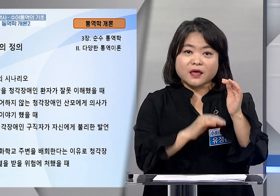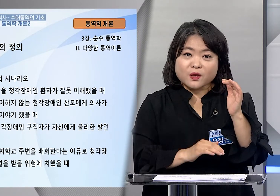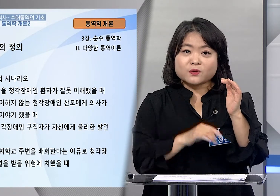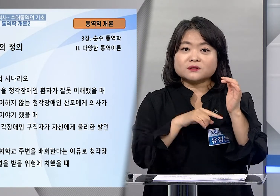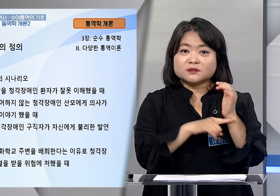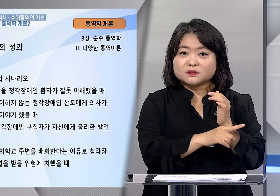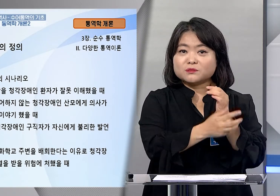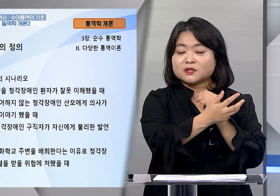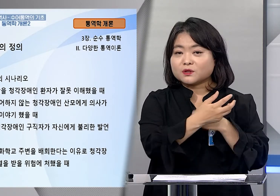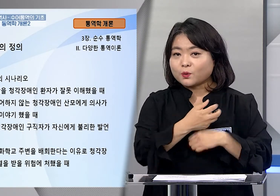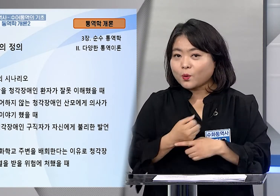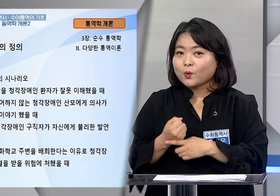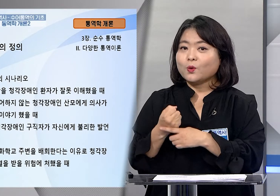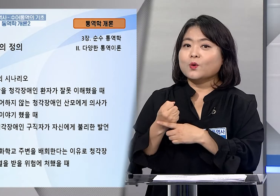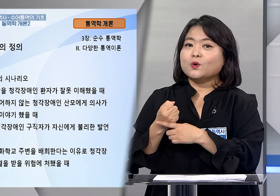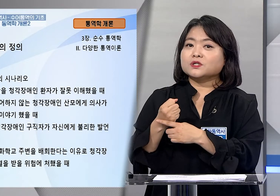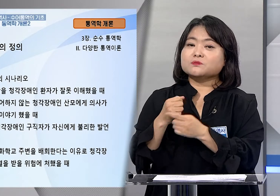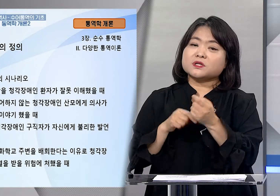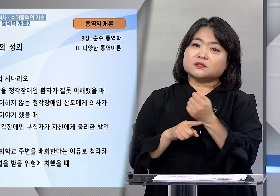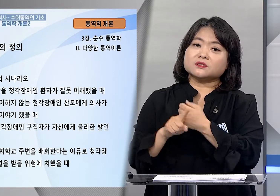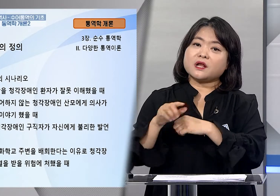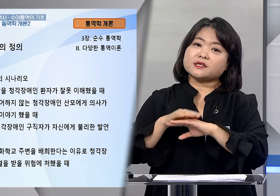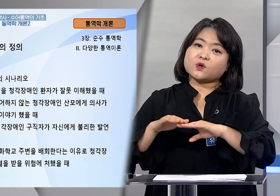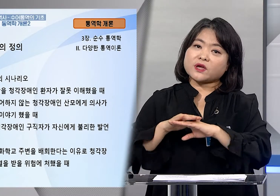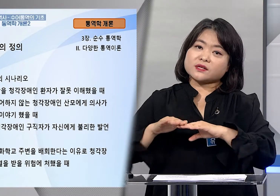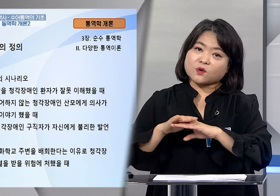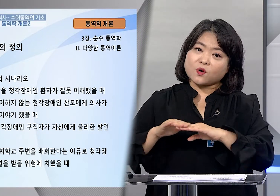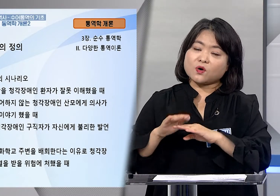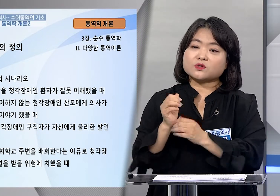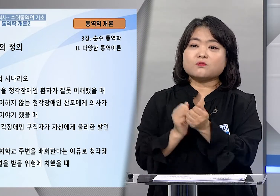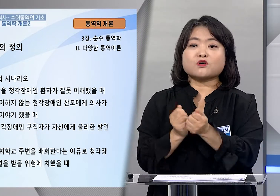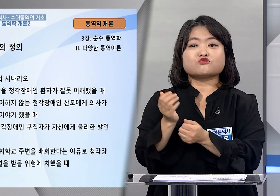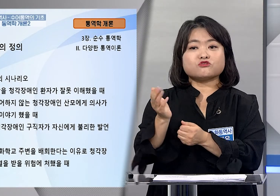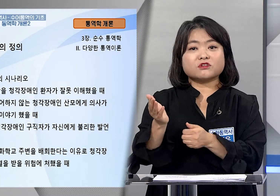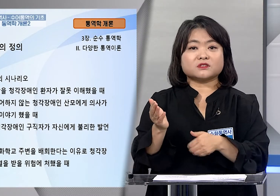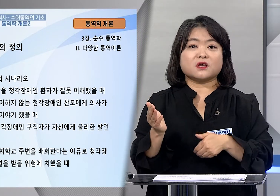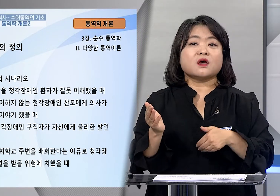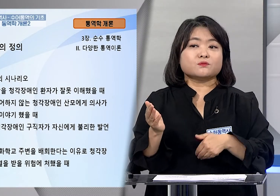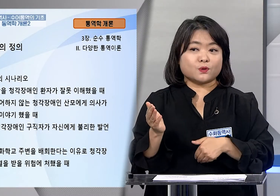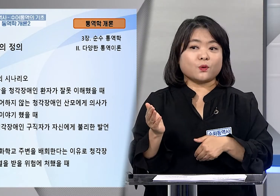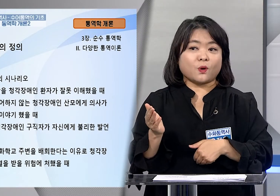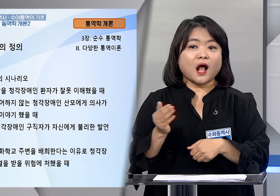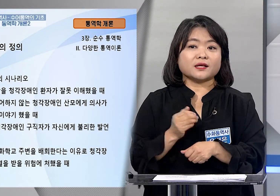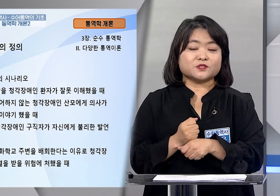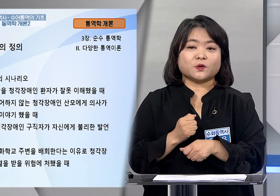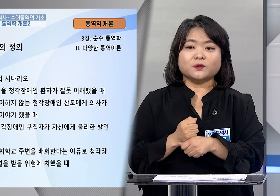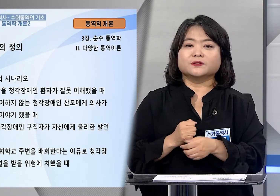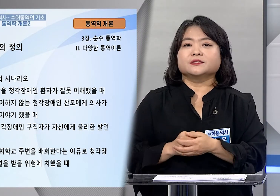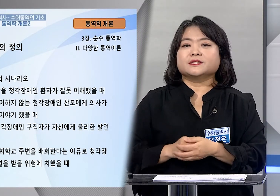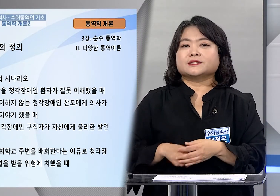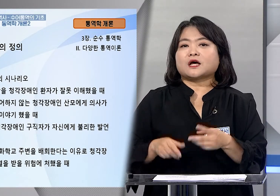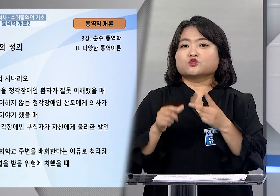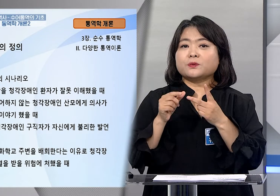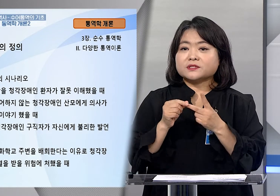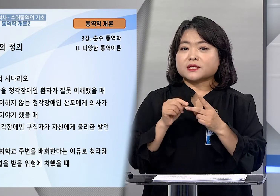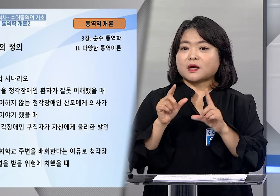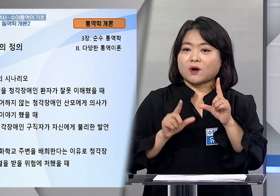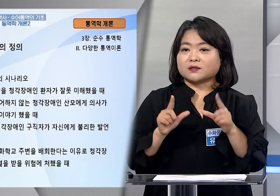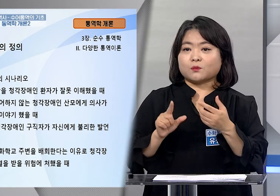내용 의미로 의미를 해석해서 설명해 주는 것이 필요로 하겠죠. 자, 두 번째 상황을 한번